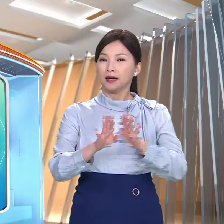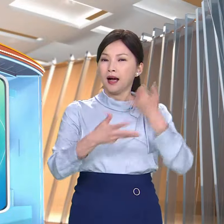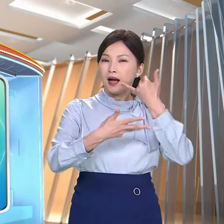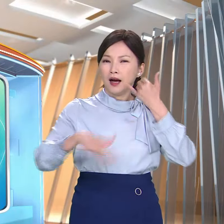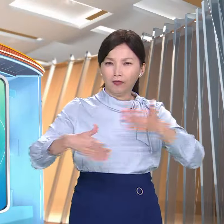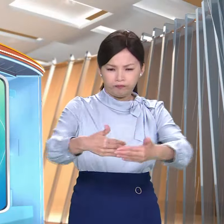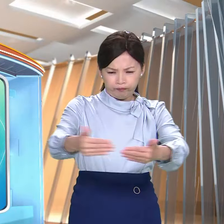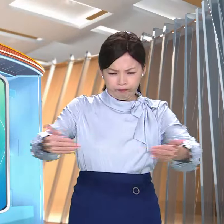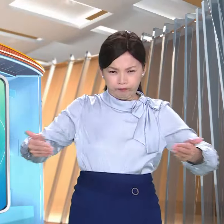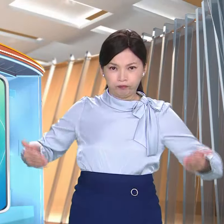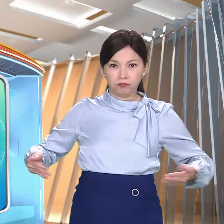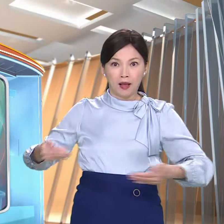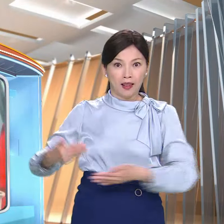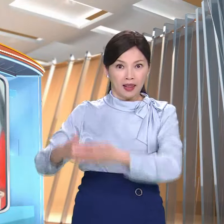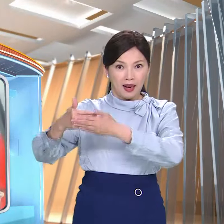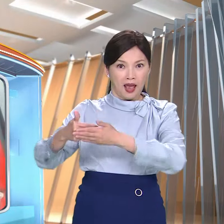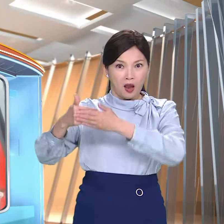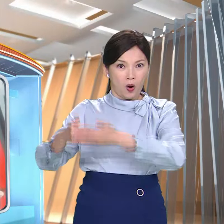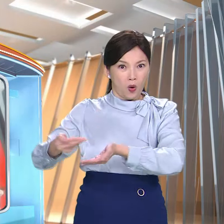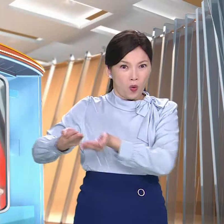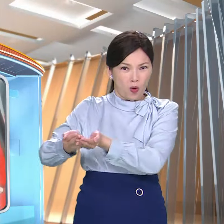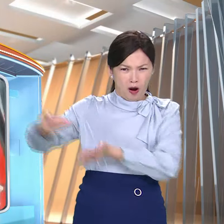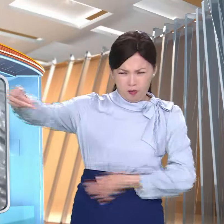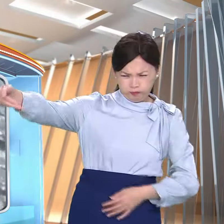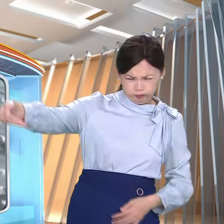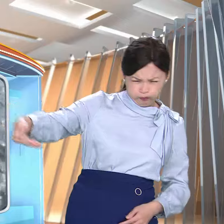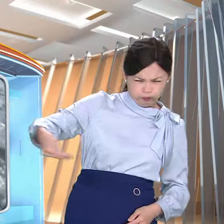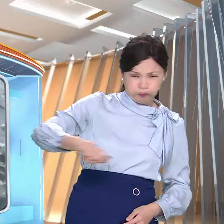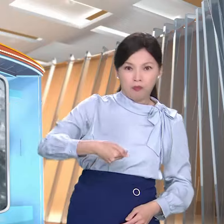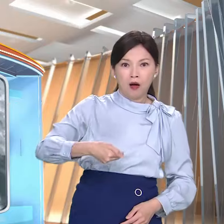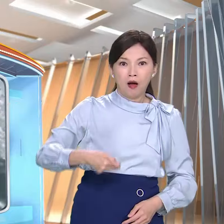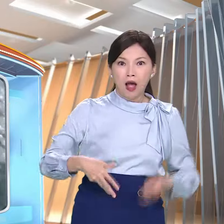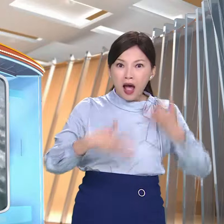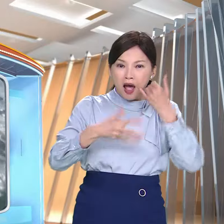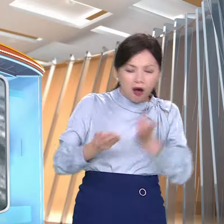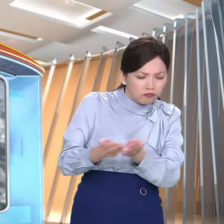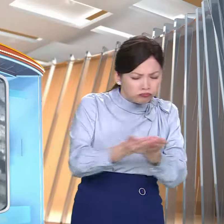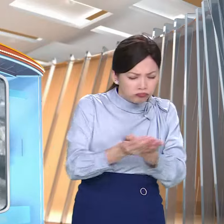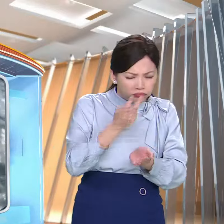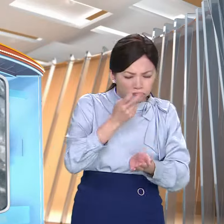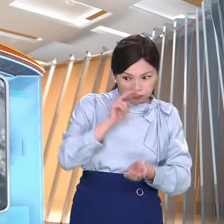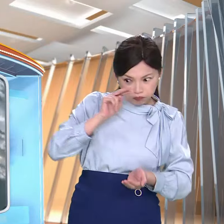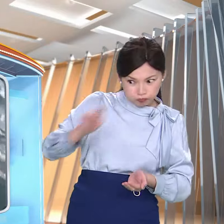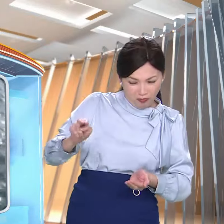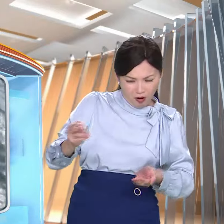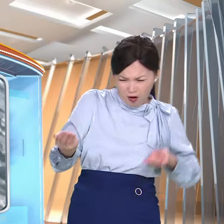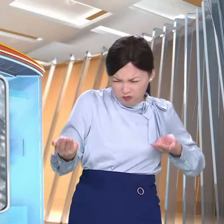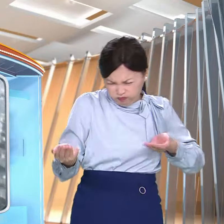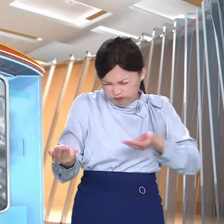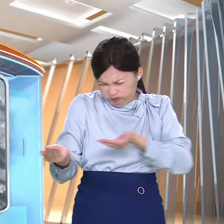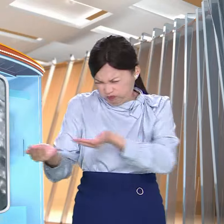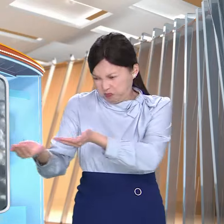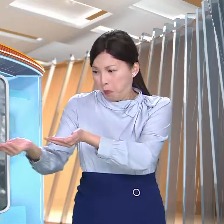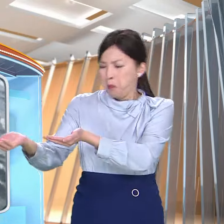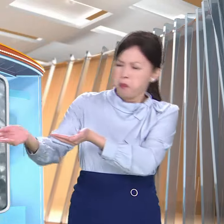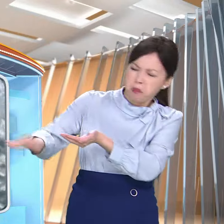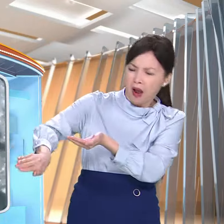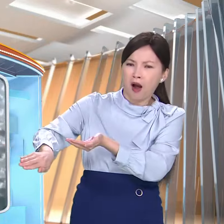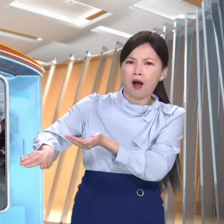中国籍快艇日前在金门海域因为躲避我方海巡人员的追逐而翻覆，造